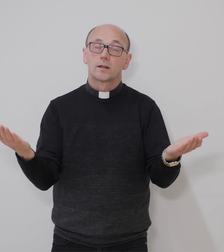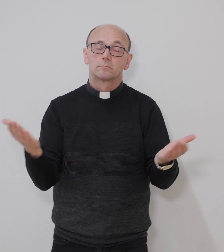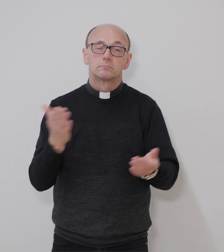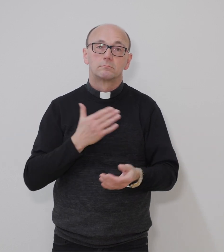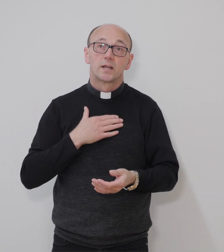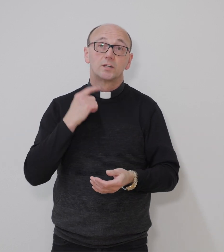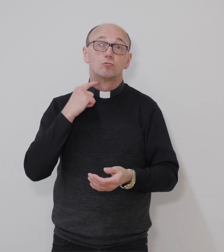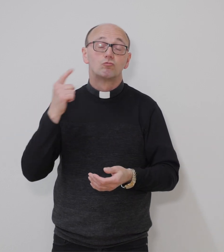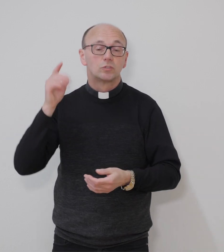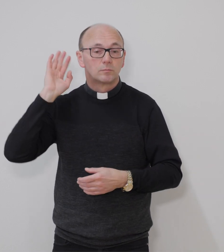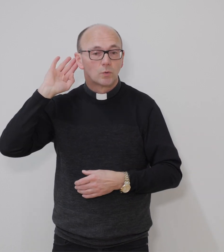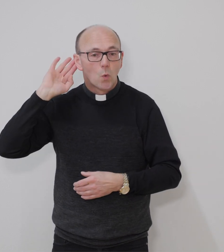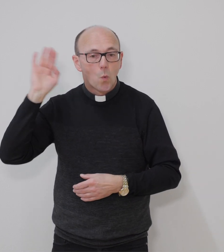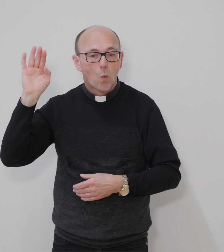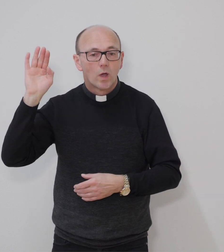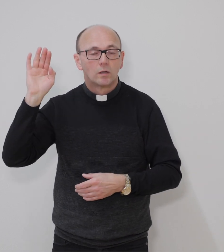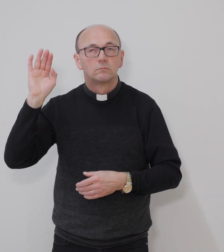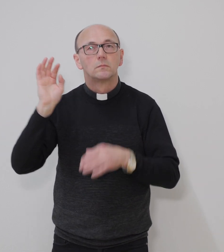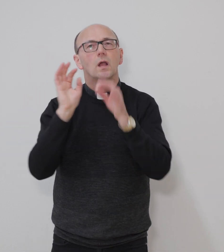Wir hören aus dem Buch der Psalmen.